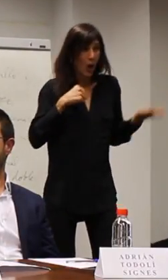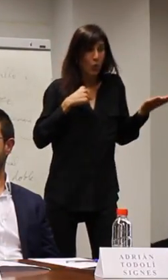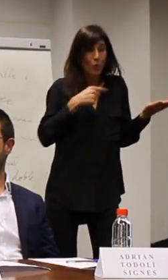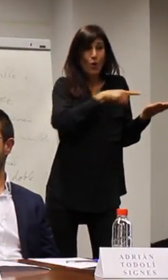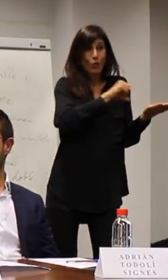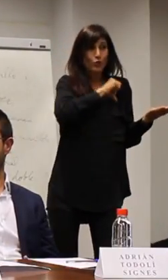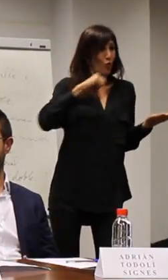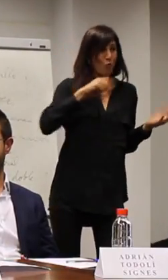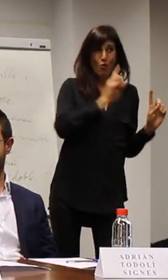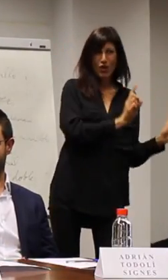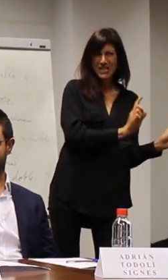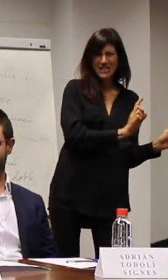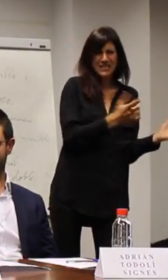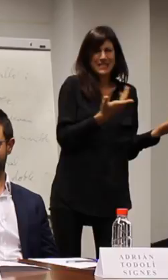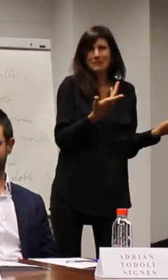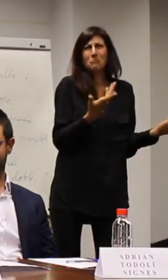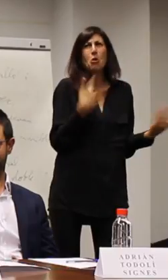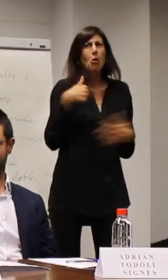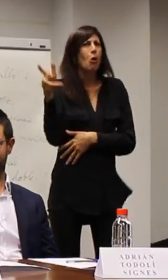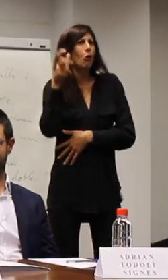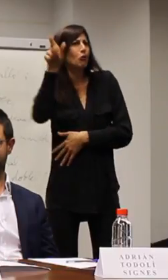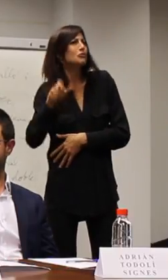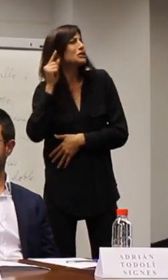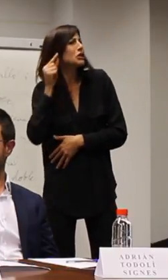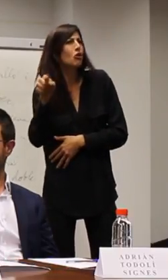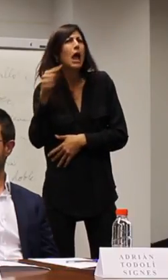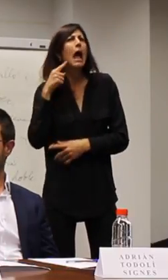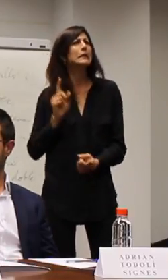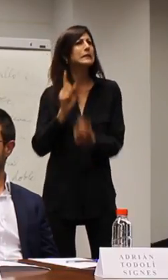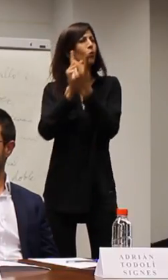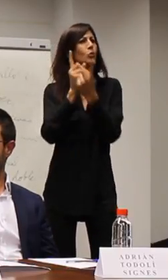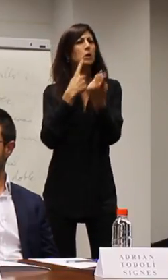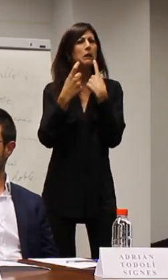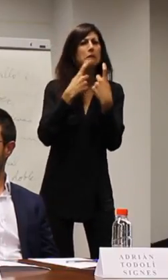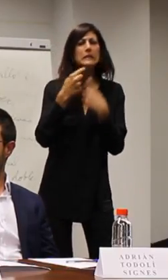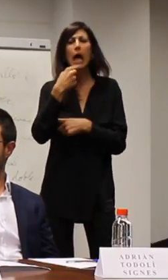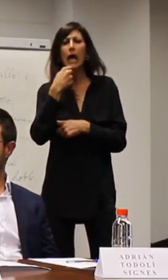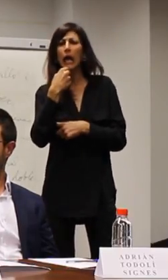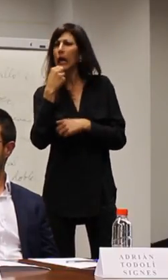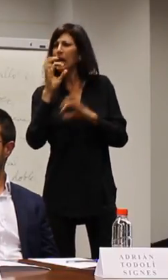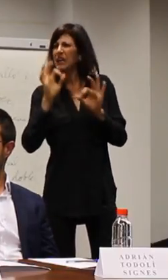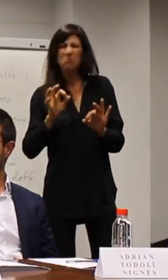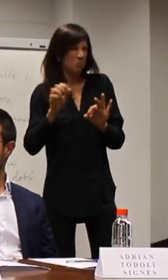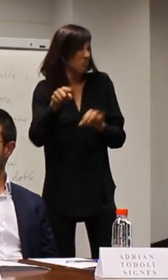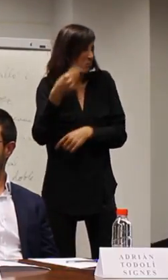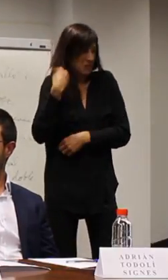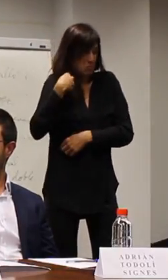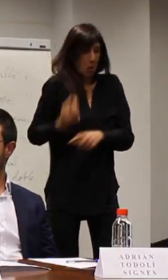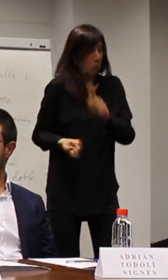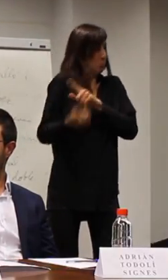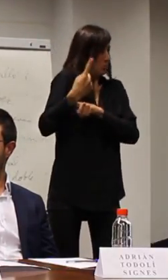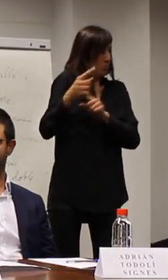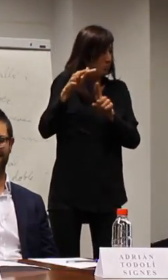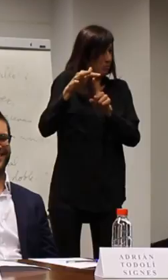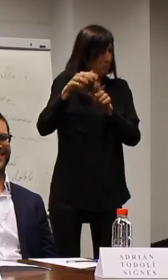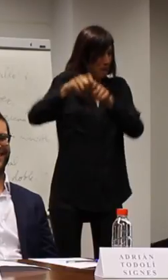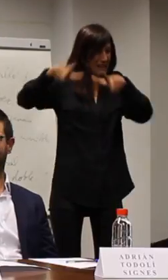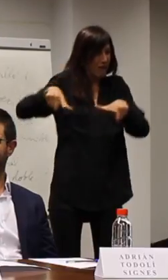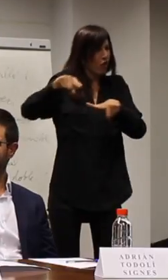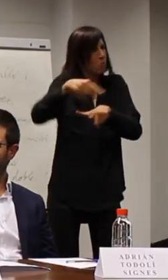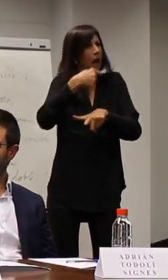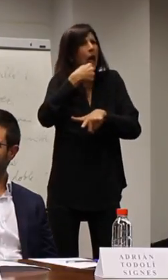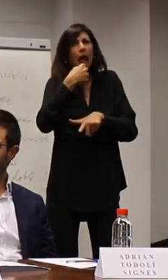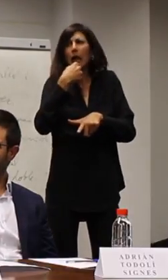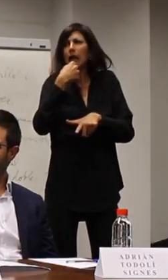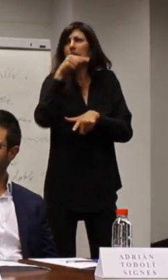Pero eso lo dice, ¿no? Lo he leído por ahí una señora a la que entrevistan, que ha montado un tinglado también de esto de plataformas de estas y plantea eso, bueno, en este país,